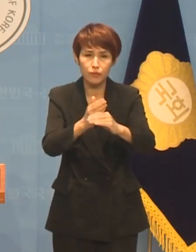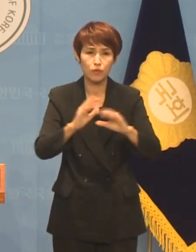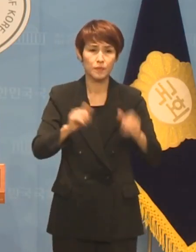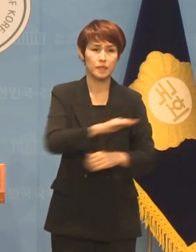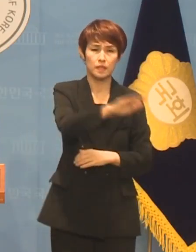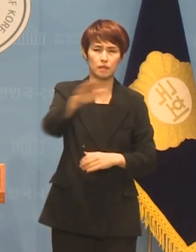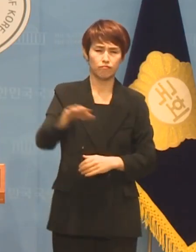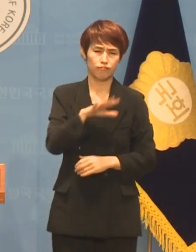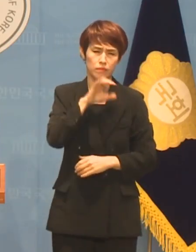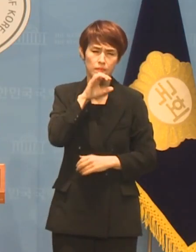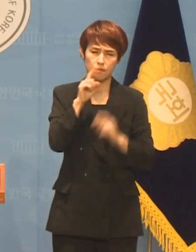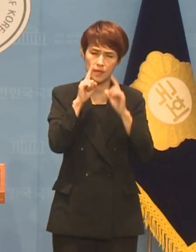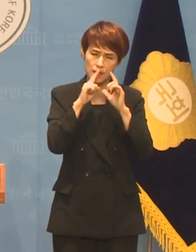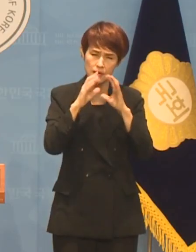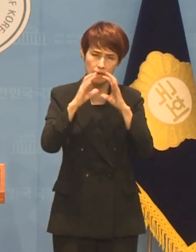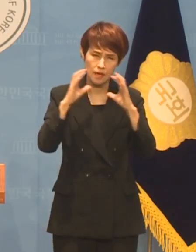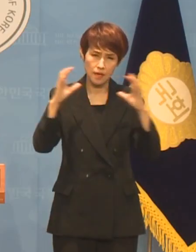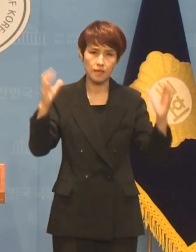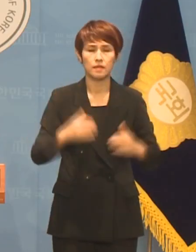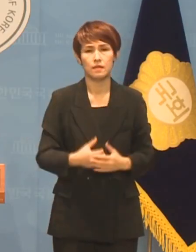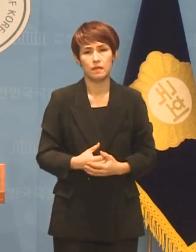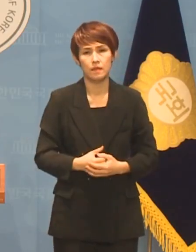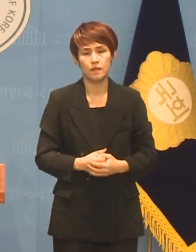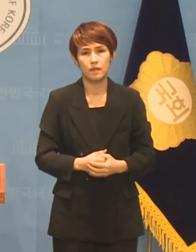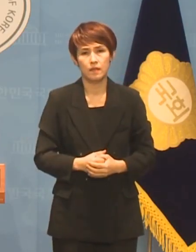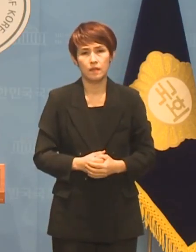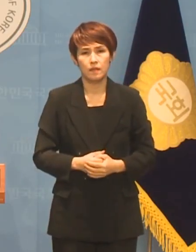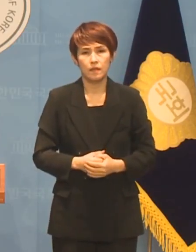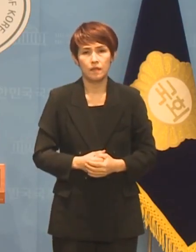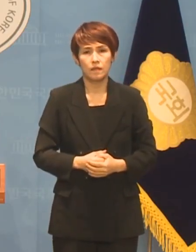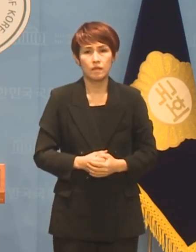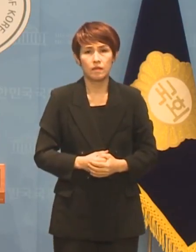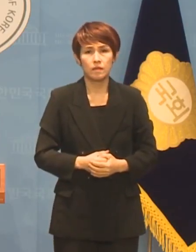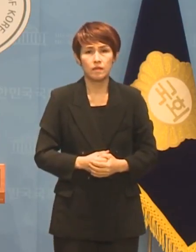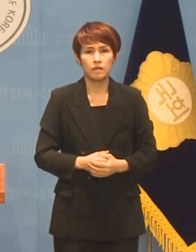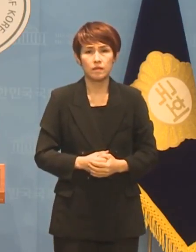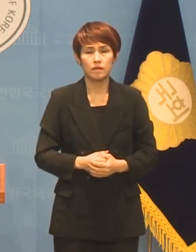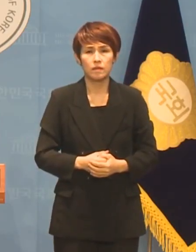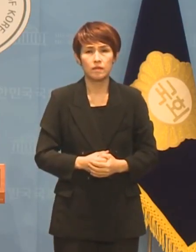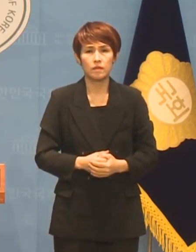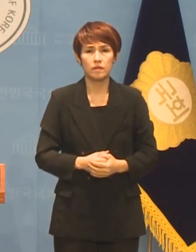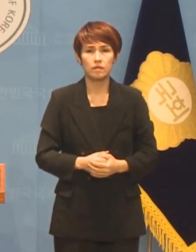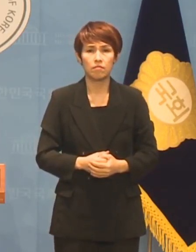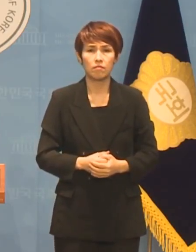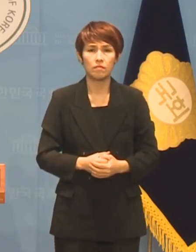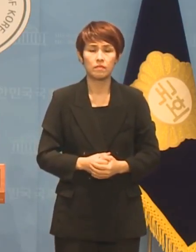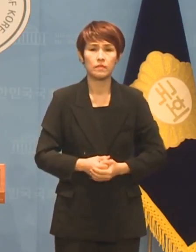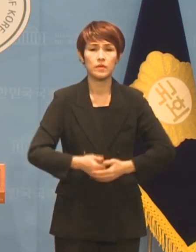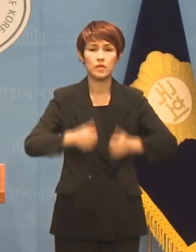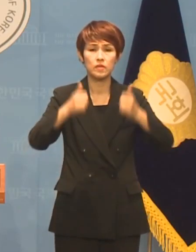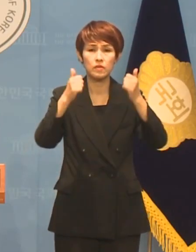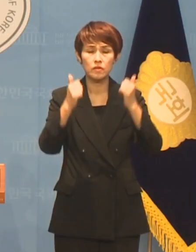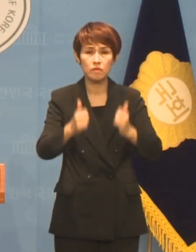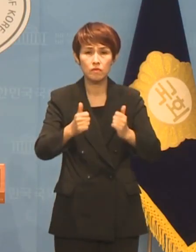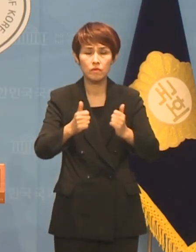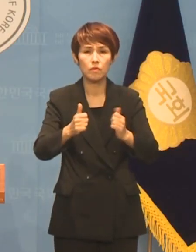국민적 불만이 가득한 터인데, 이런 상황에서 희대의 선거 공작